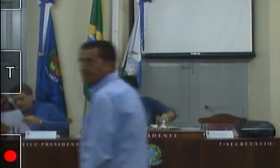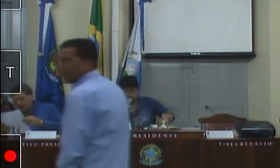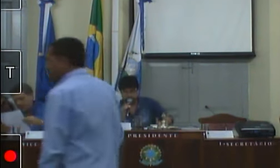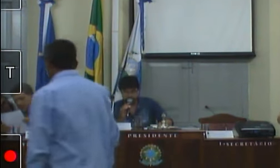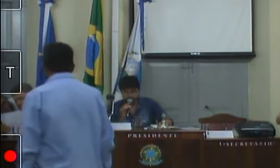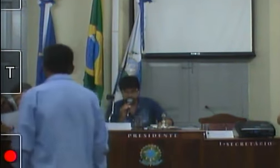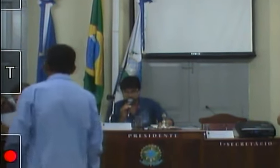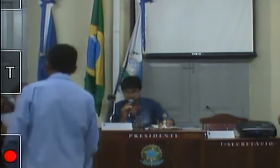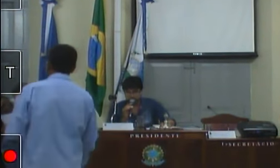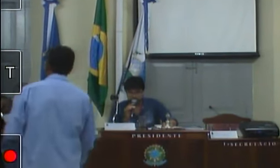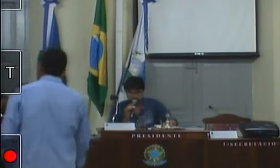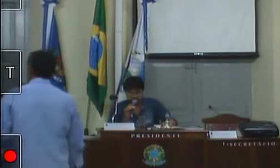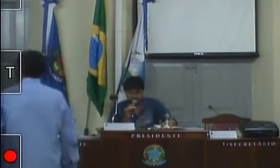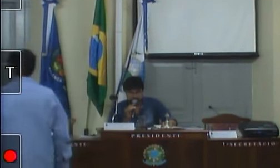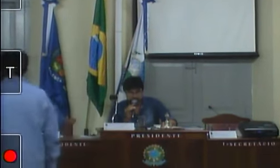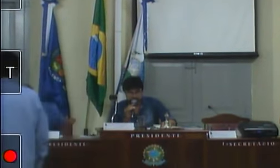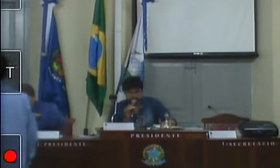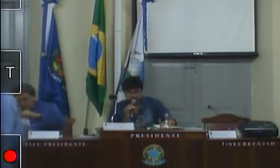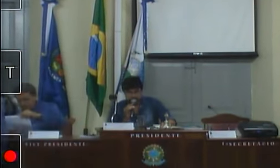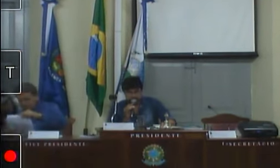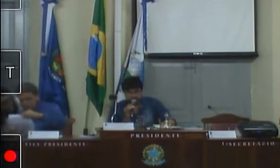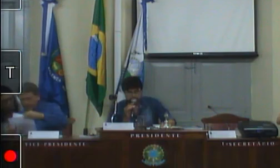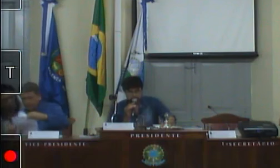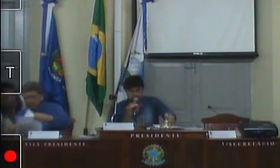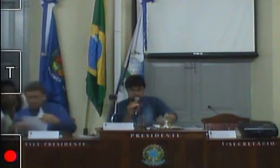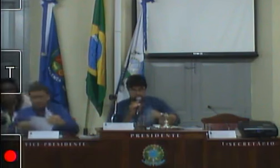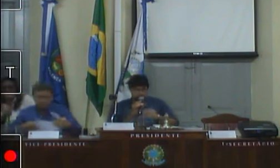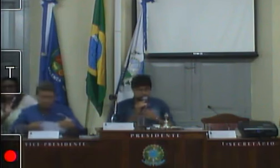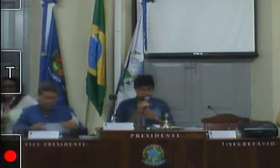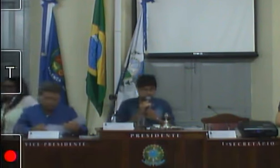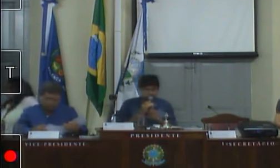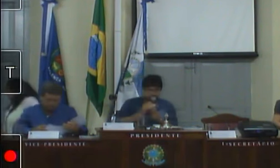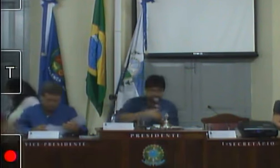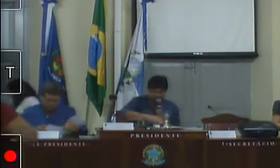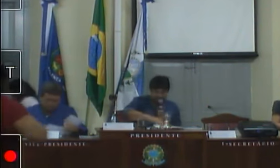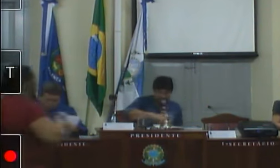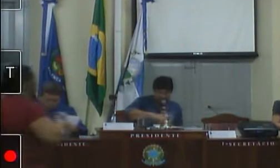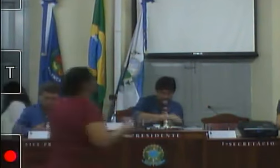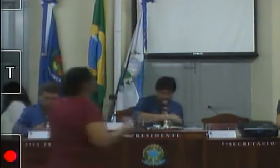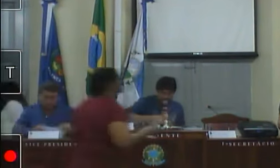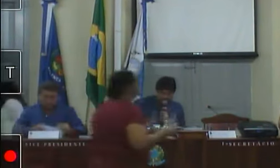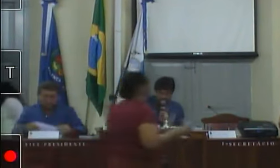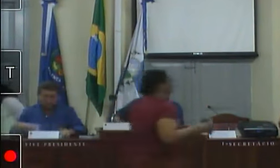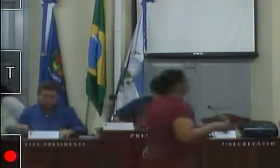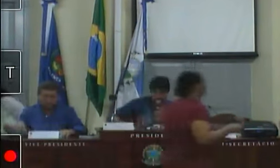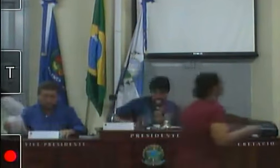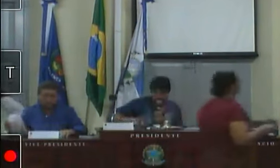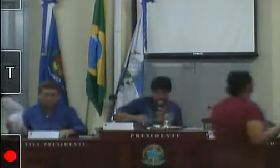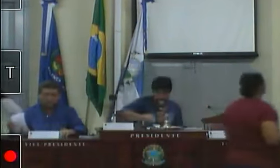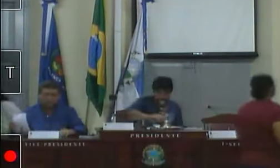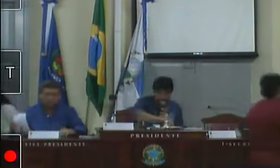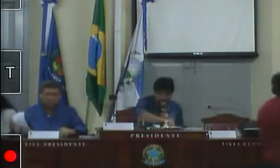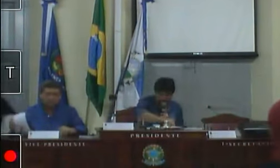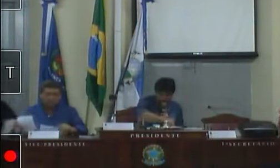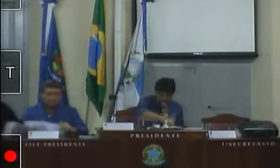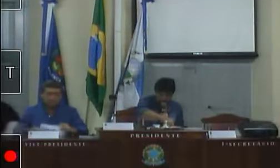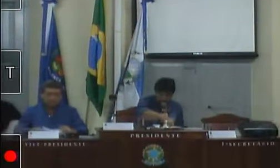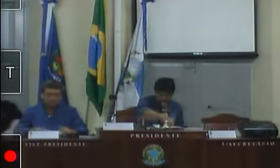antes dos ofícios e correspondências. Então, vou proceder à chamada dos senhores e senhoras